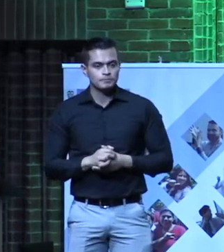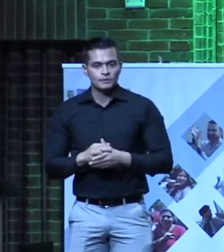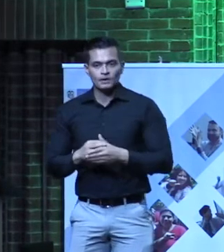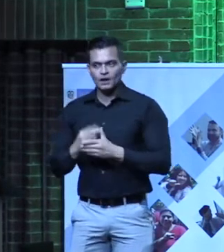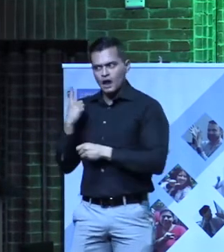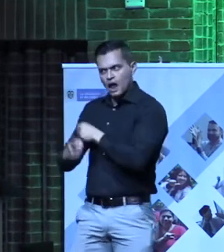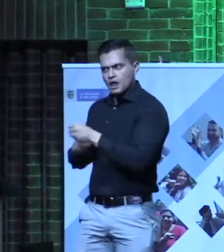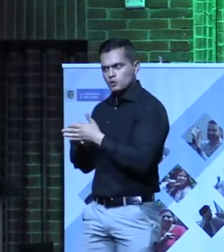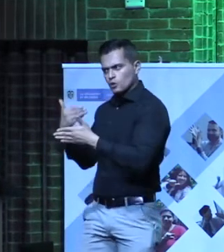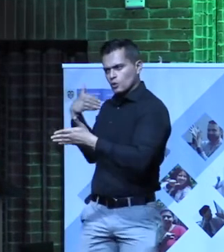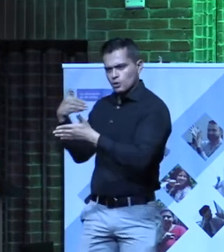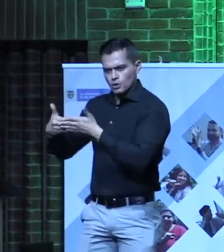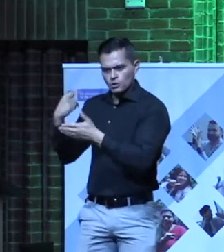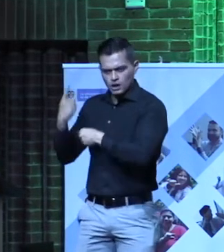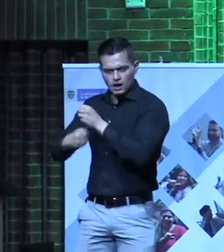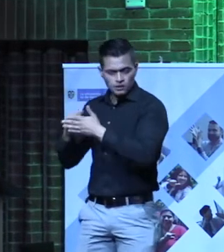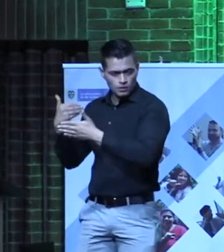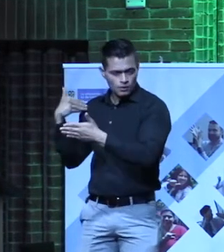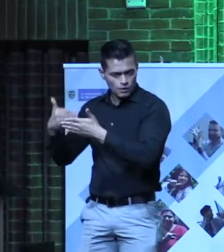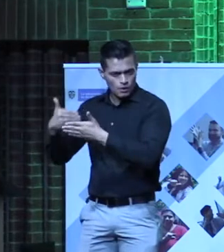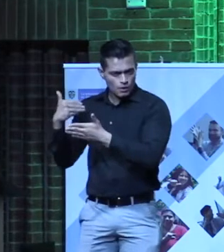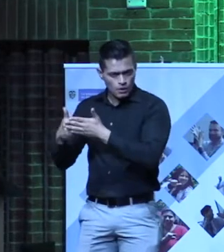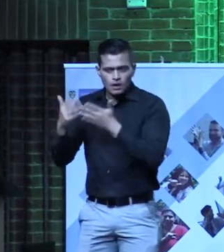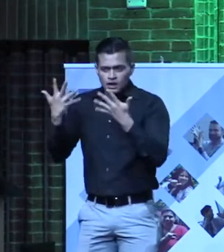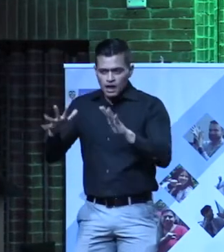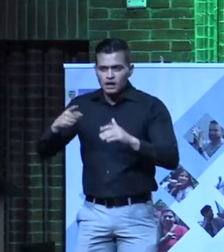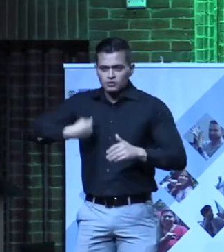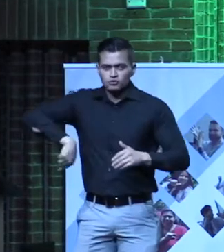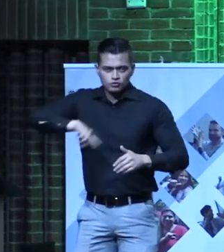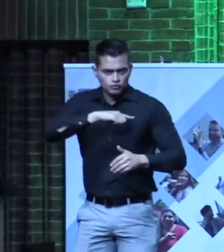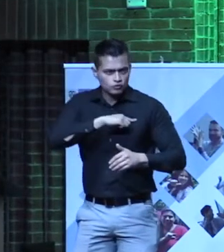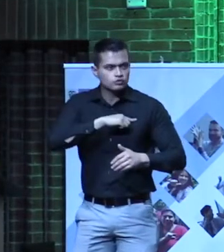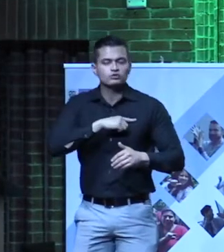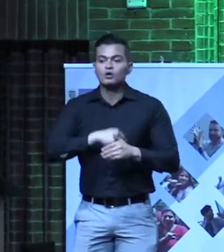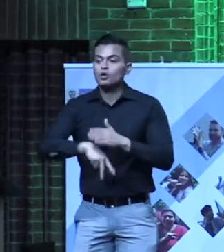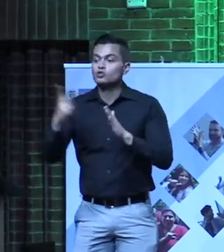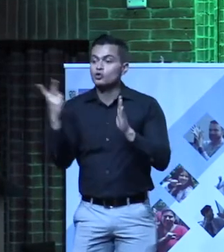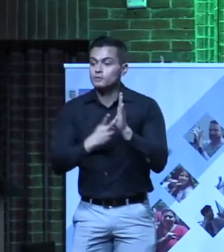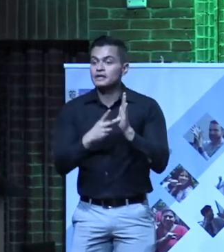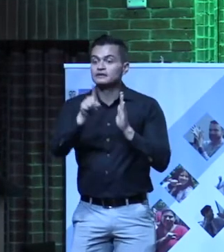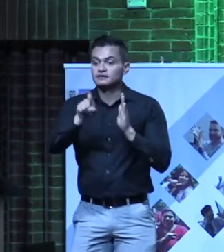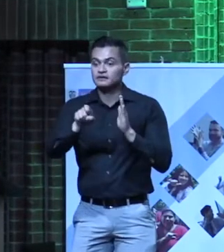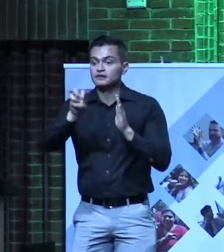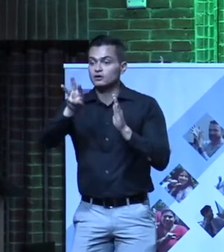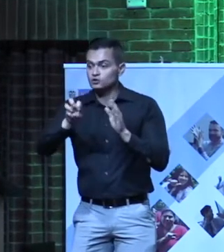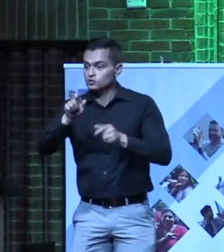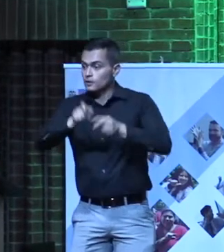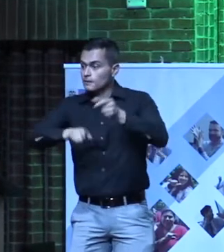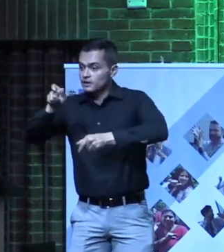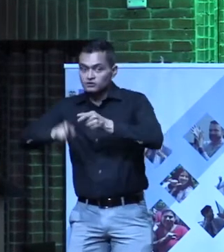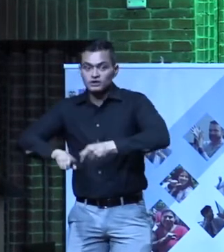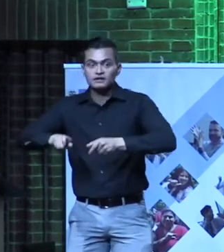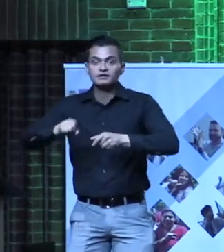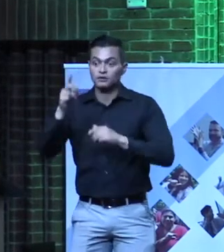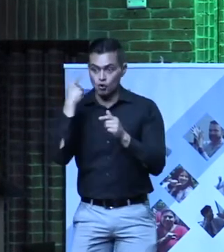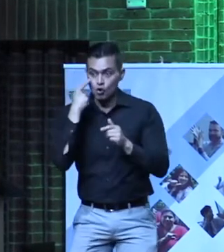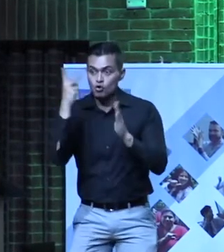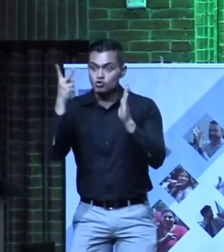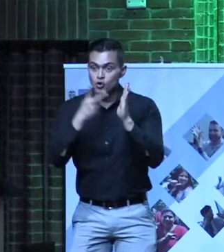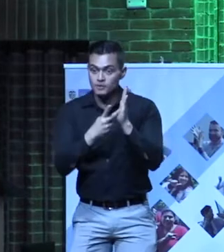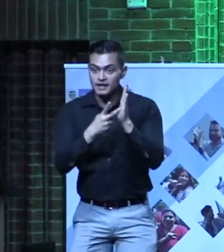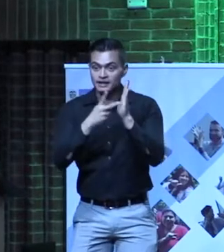este año, por ejemplo, hemos logrado la colocación de 2.068 personas con discapacidad,